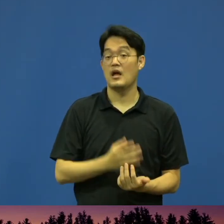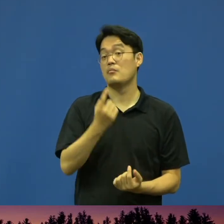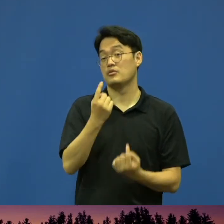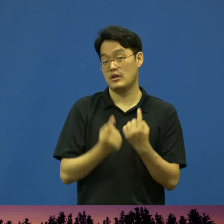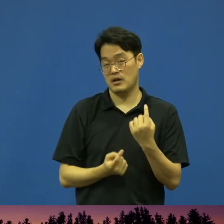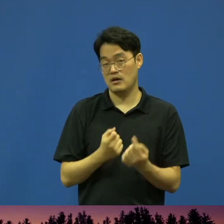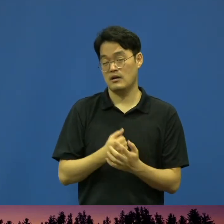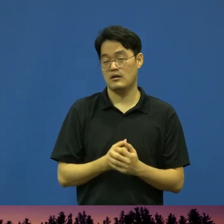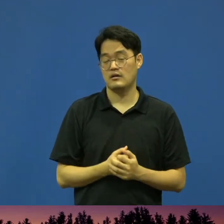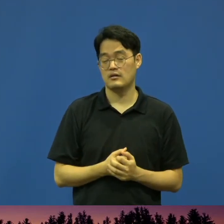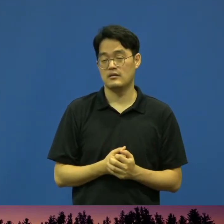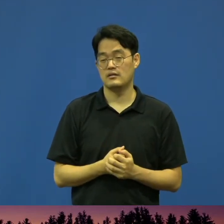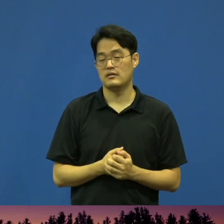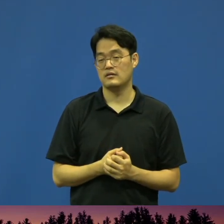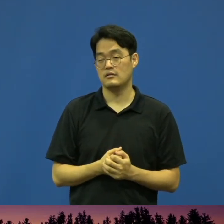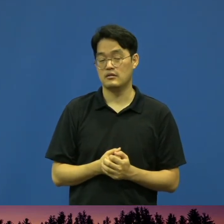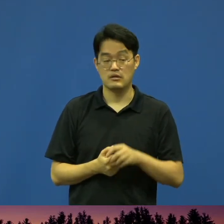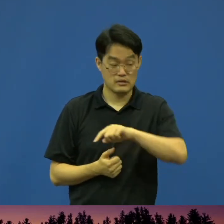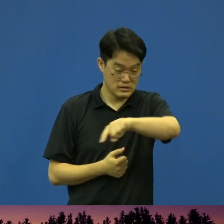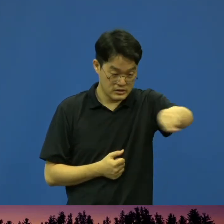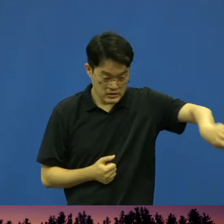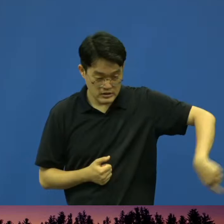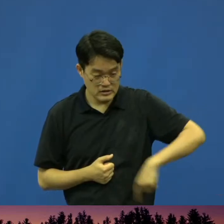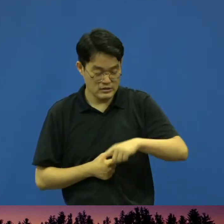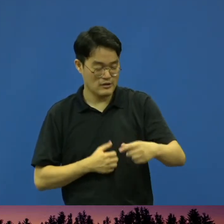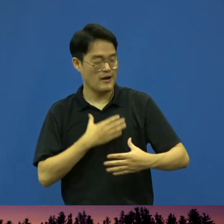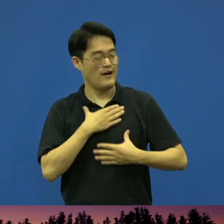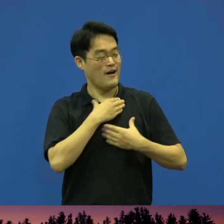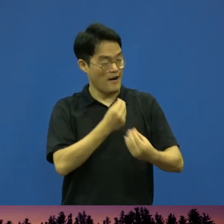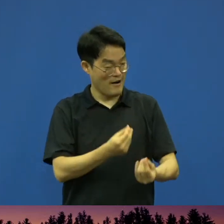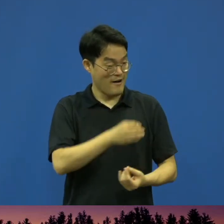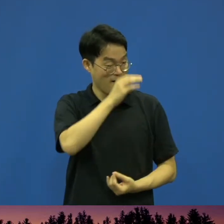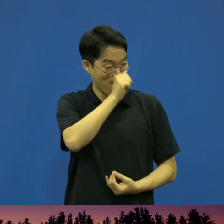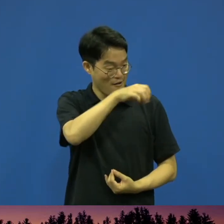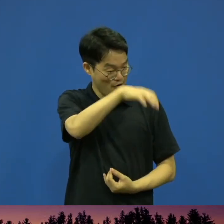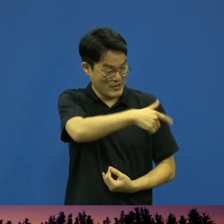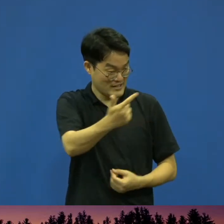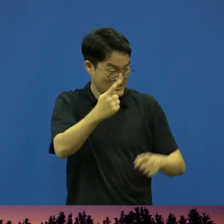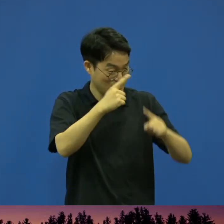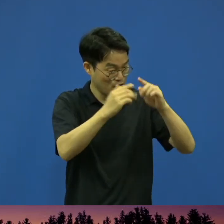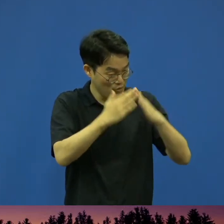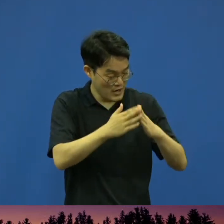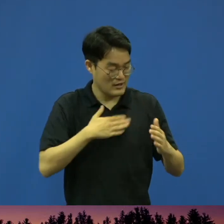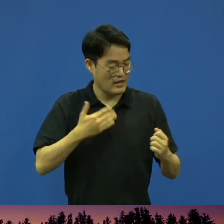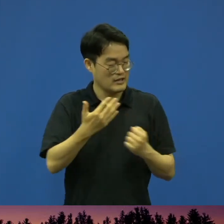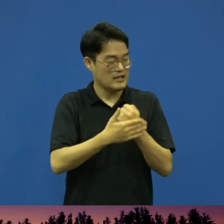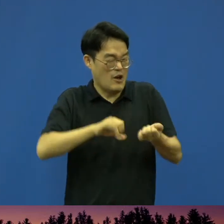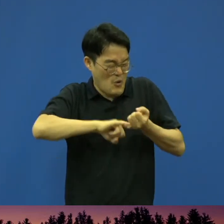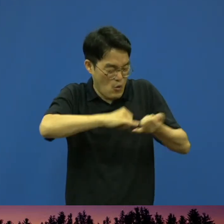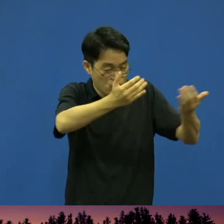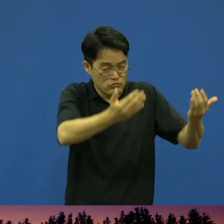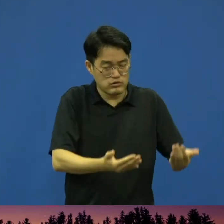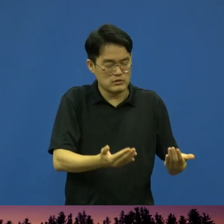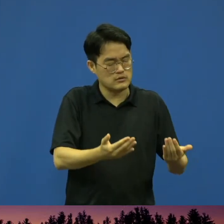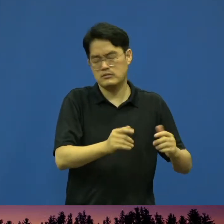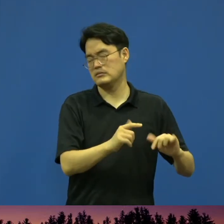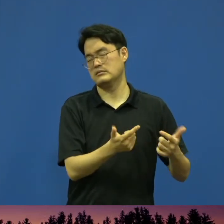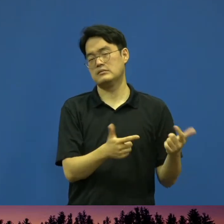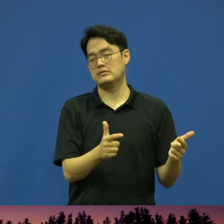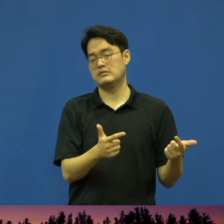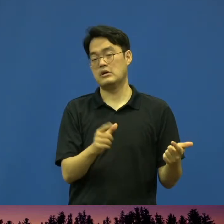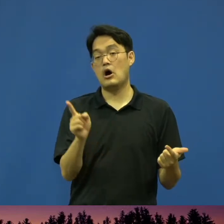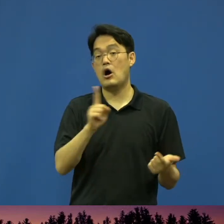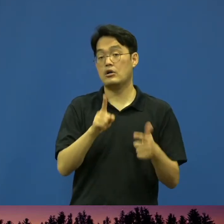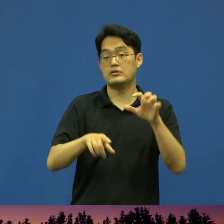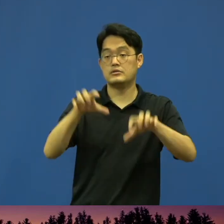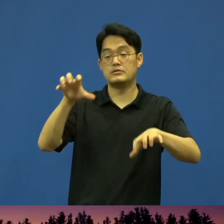그것이 우리에게 은혜를 절대로 보장해 주지 않는다는 것을 기억하셔야 합니다. 어느 자리에 있든지 어느